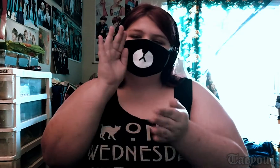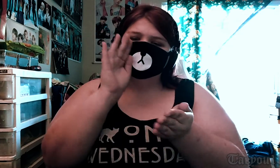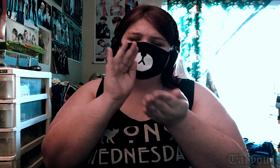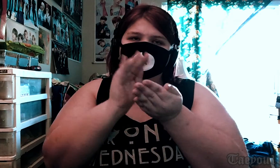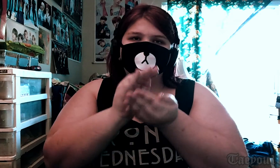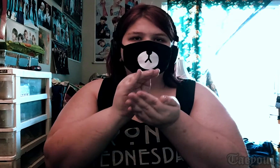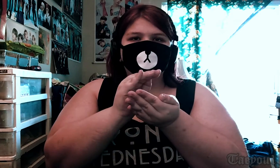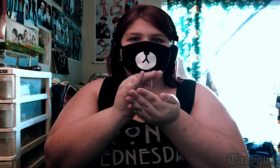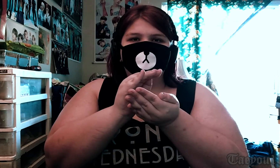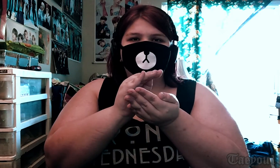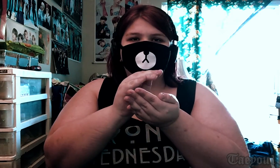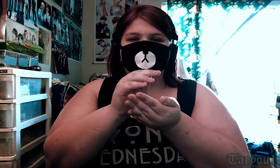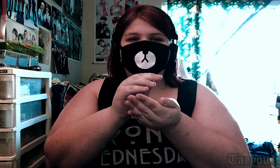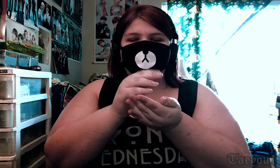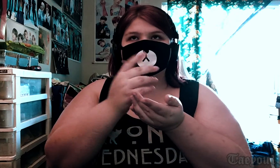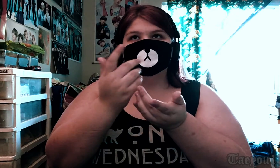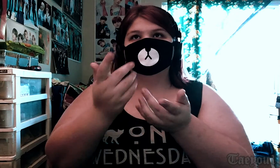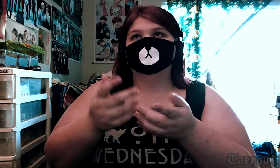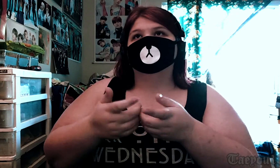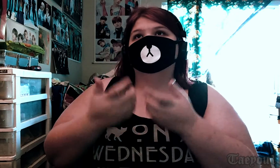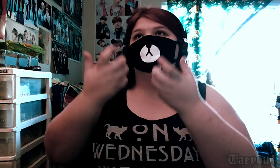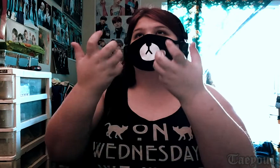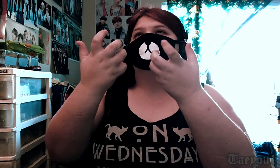조그맣던 넌 아마 지금쯤